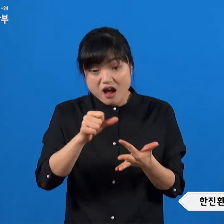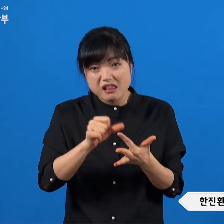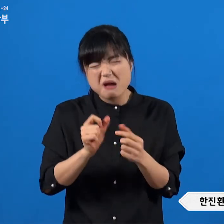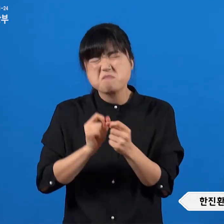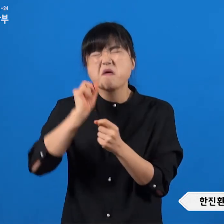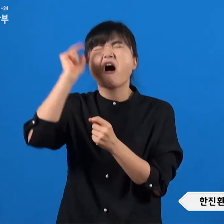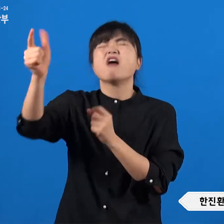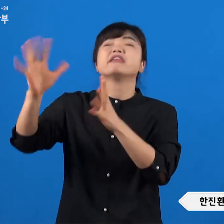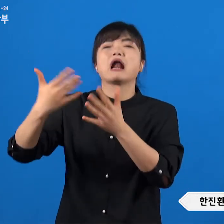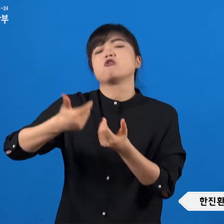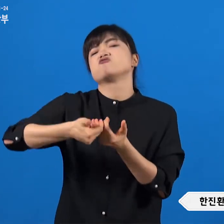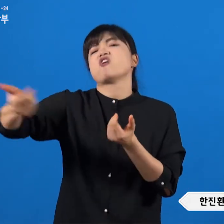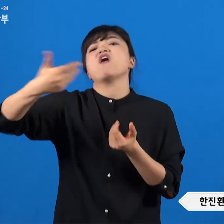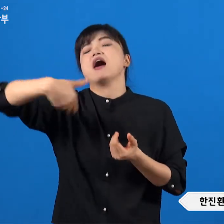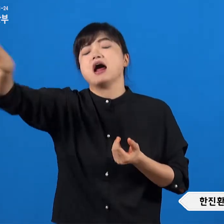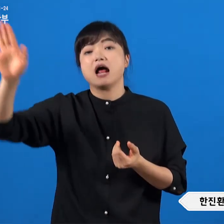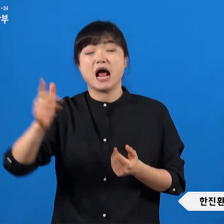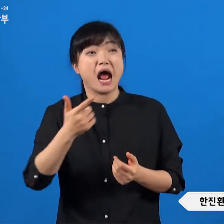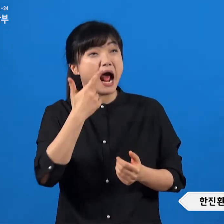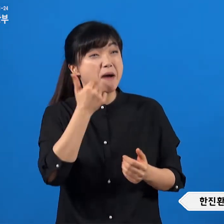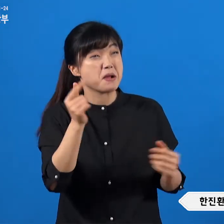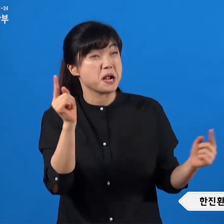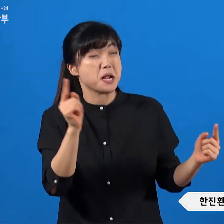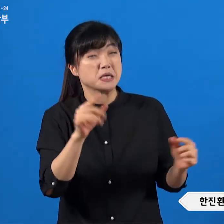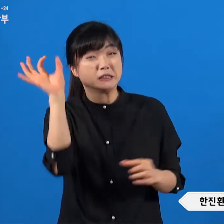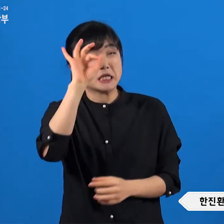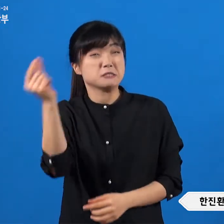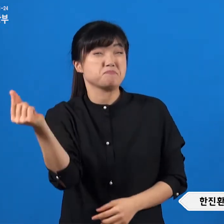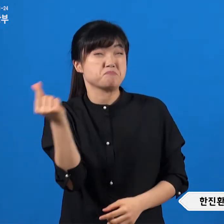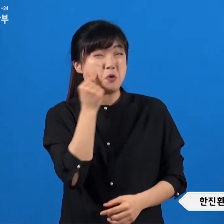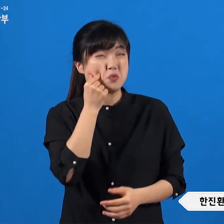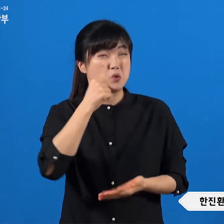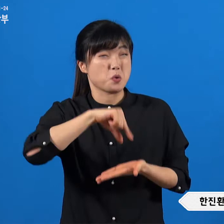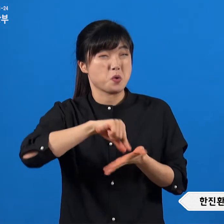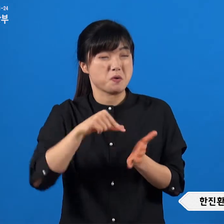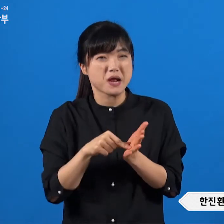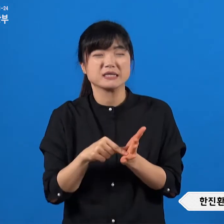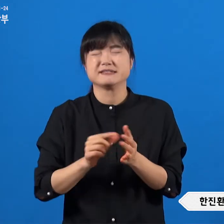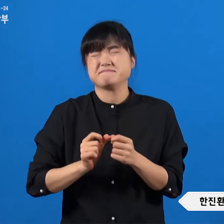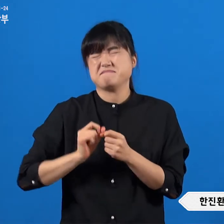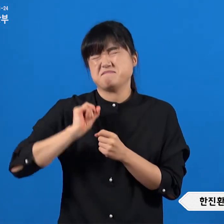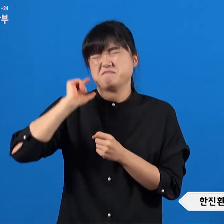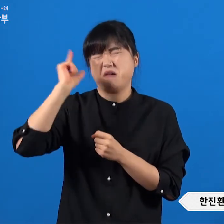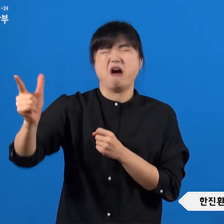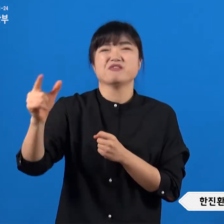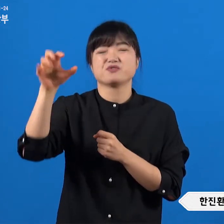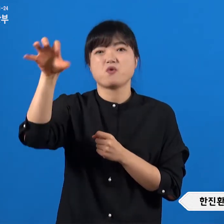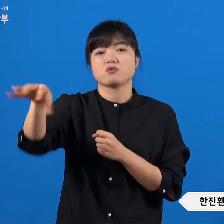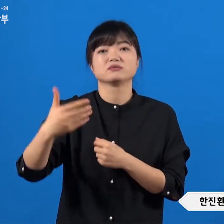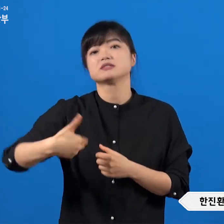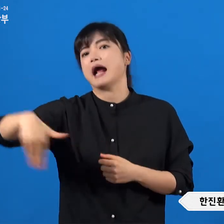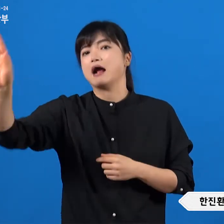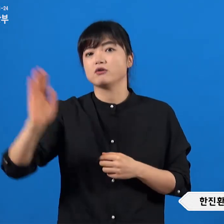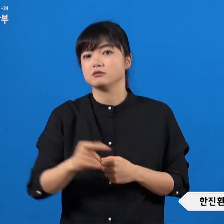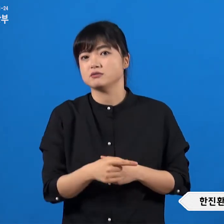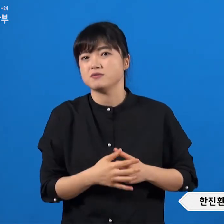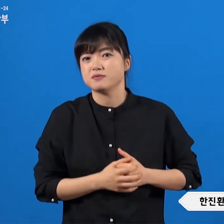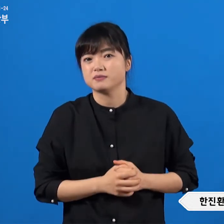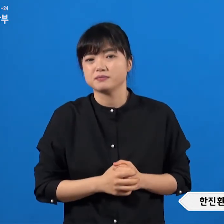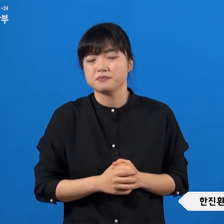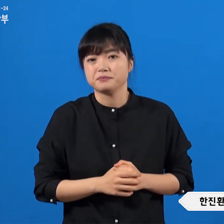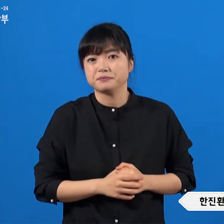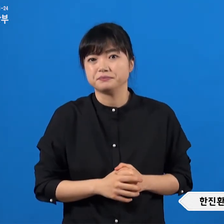갔습니다. 될 수 있는 대로 아버지 보이지 않는 멀리 가는 것이 좋아. 그래서 먼